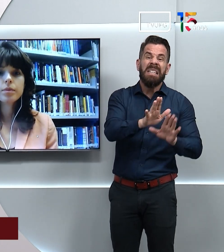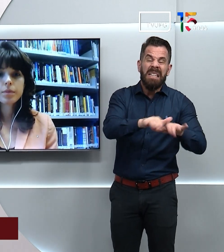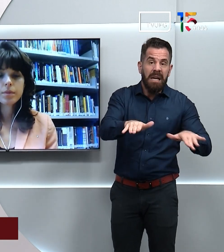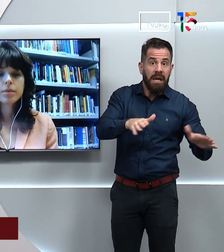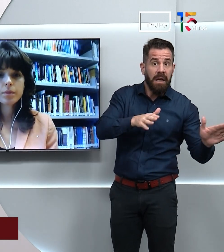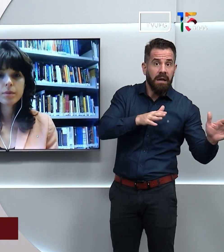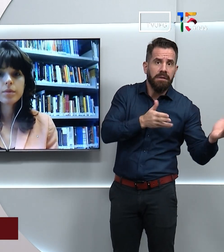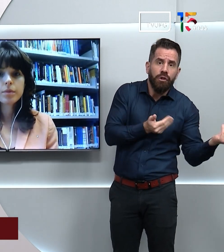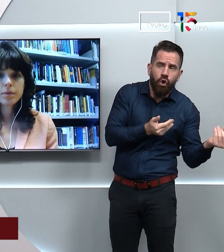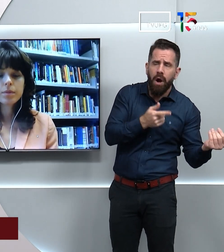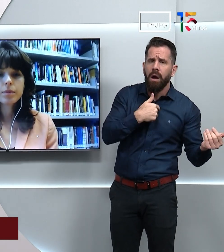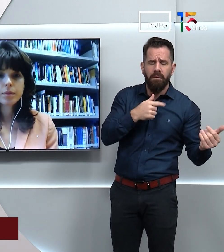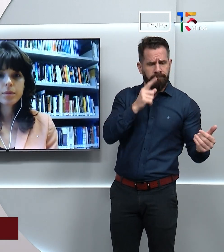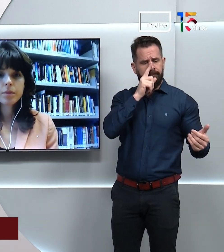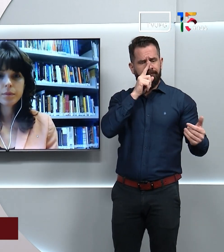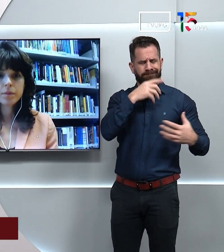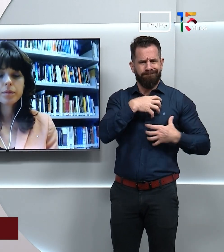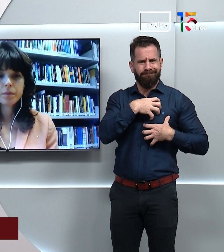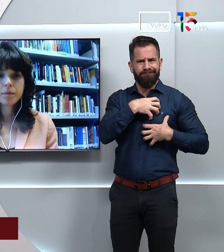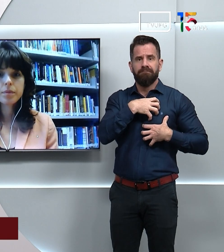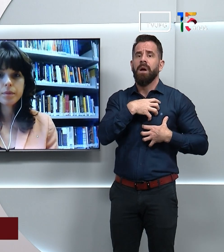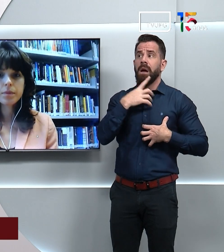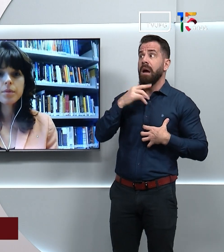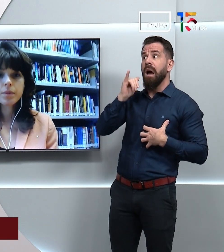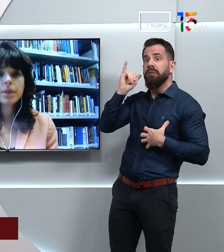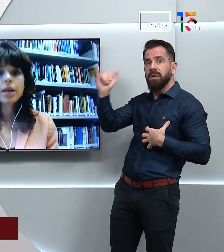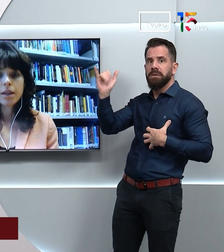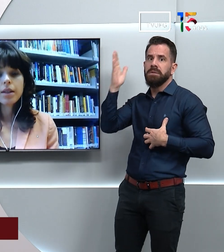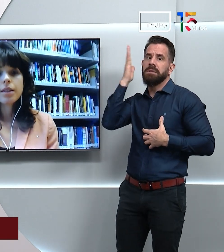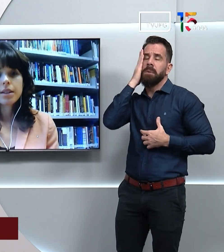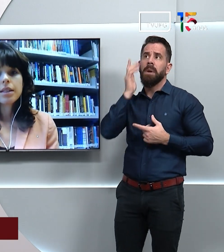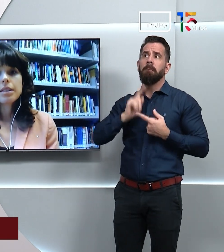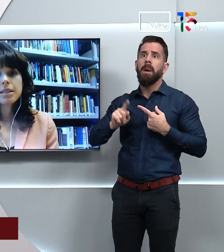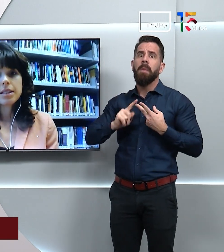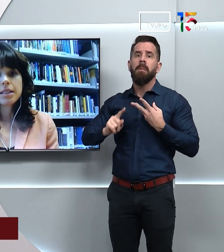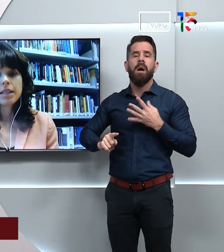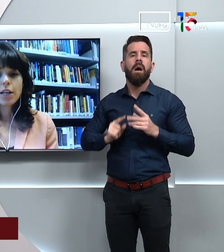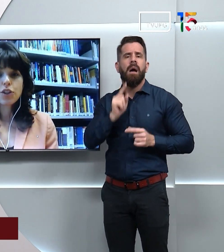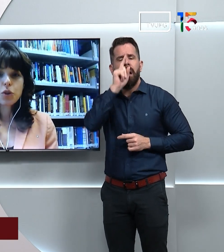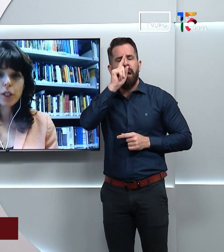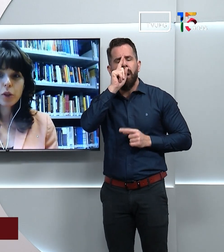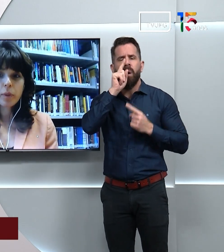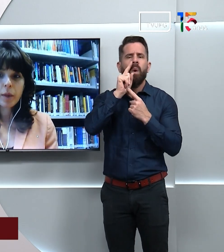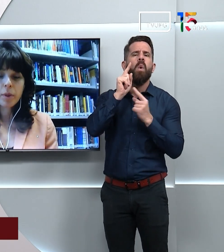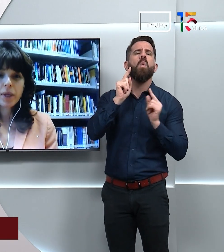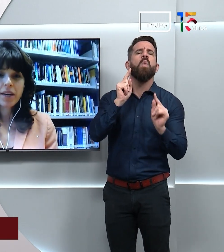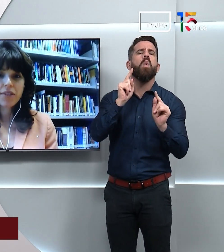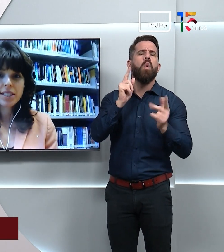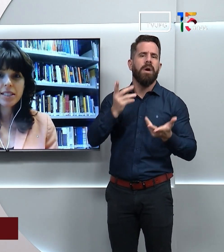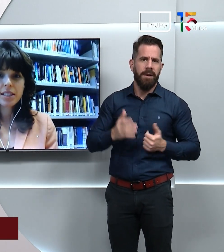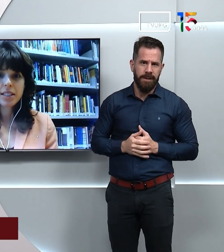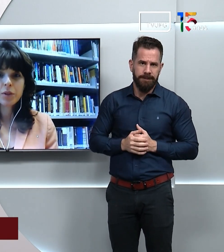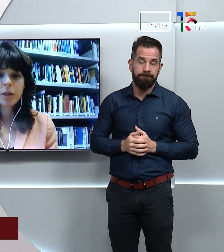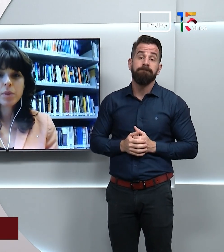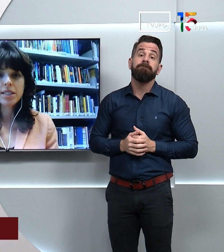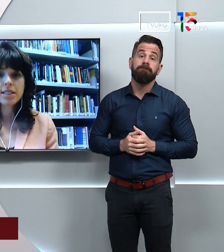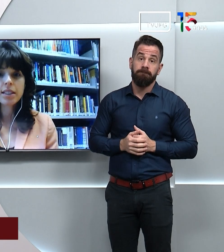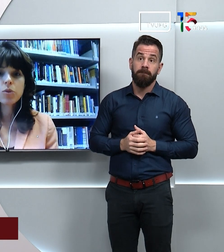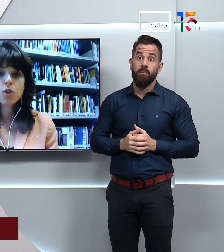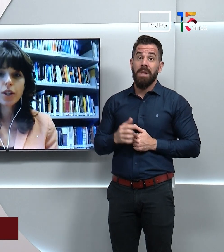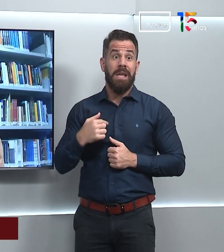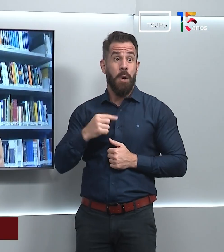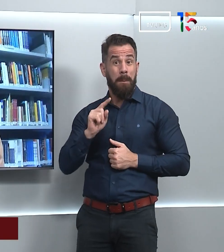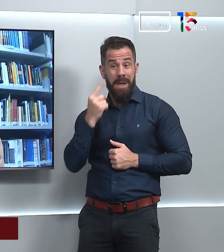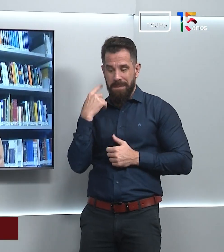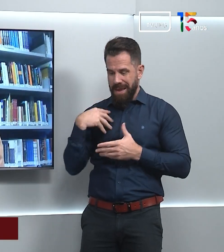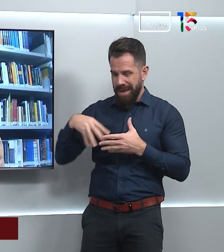reportar uma conduta estranha, eles têm que entender o que são essas condutas estranhas, né? coletou pela primeira vez esse ano na pesquisa não